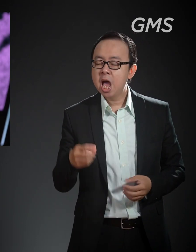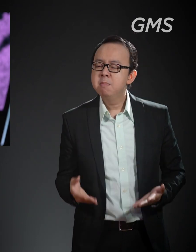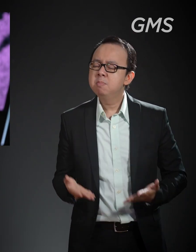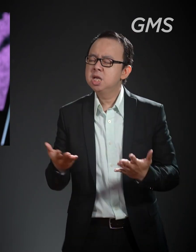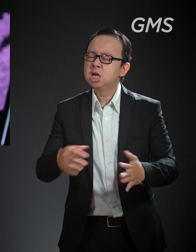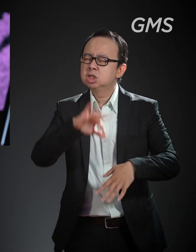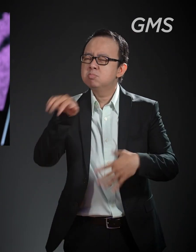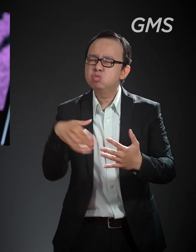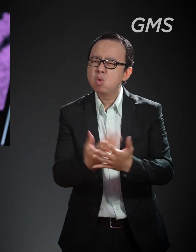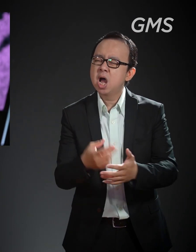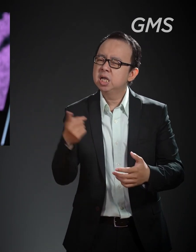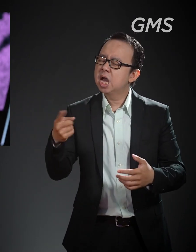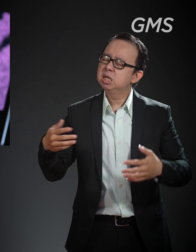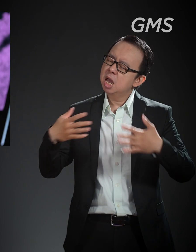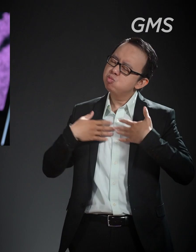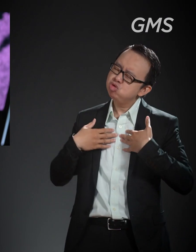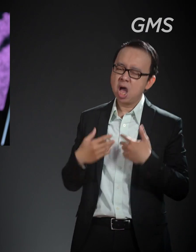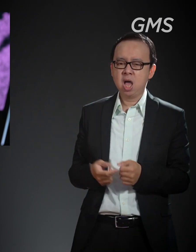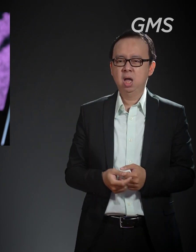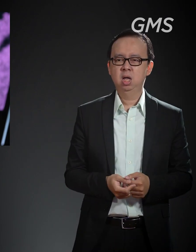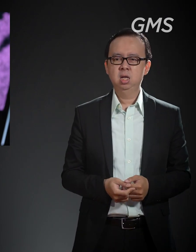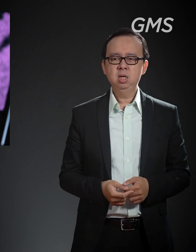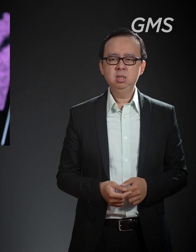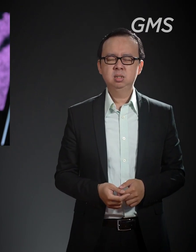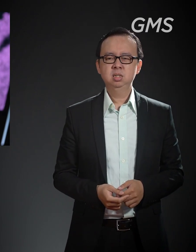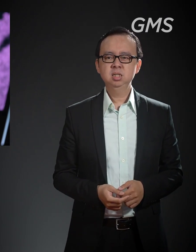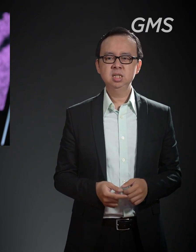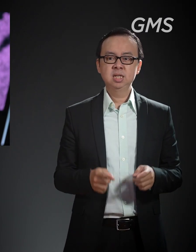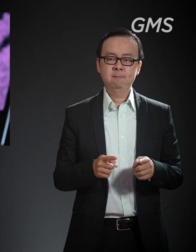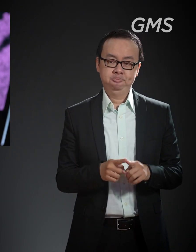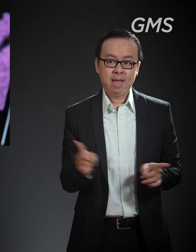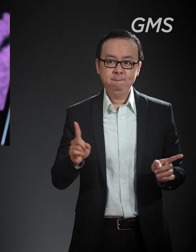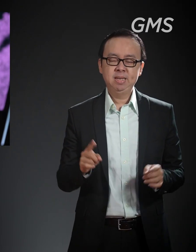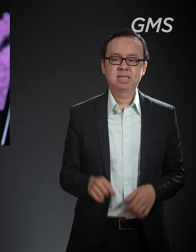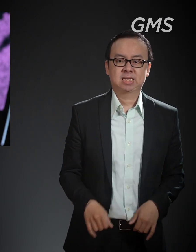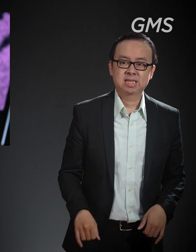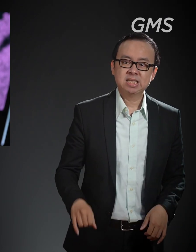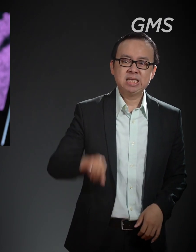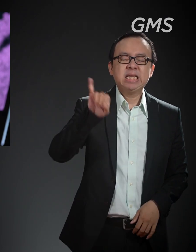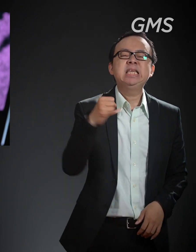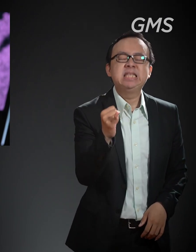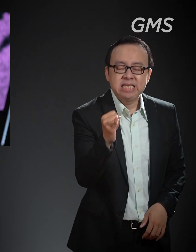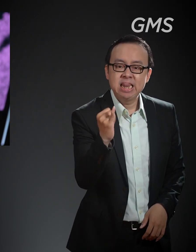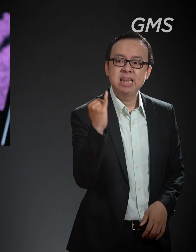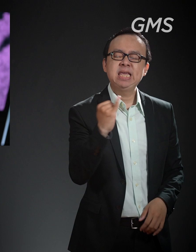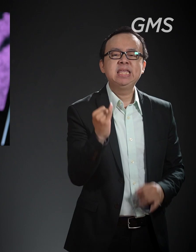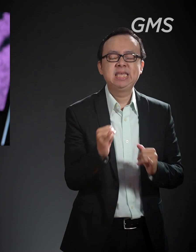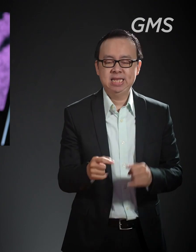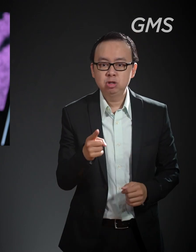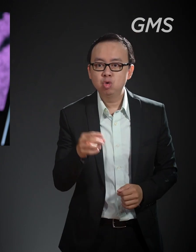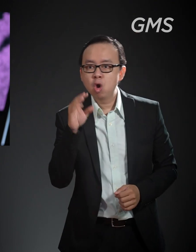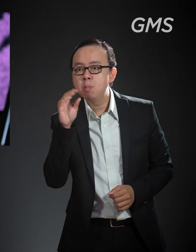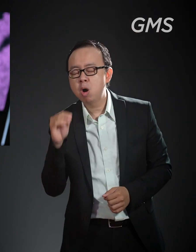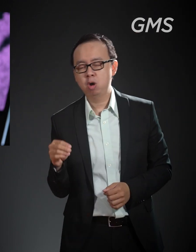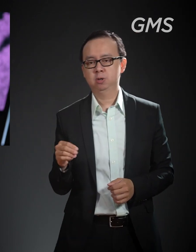Alkitab mencatat, Injil menulis begini, bahwa janda miskin itu memberikan 2 peser,